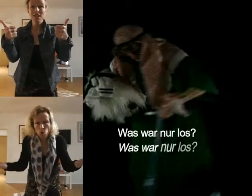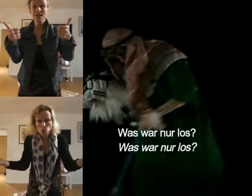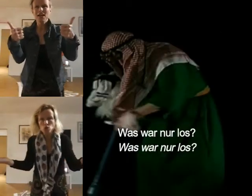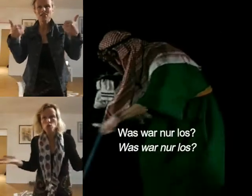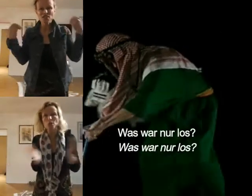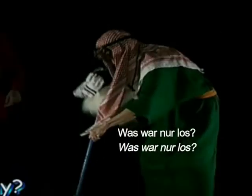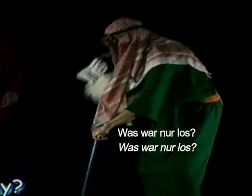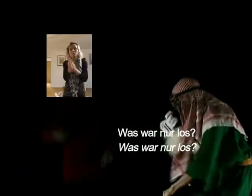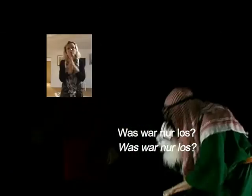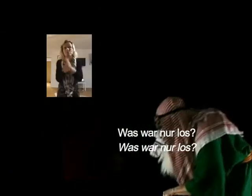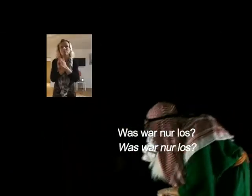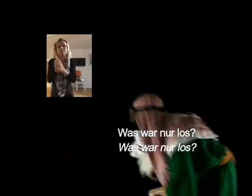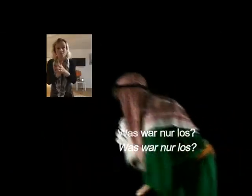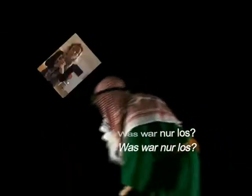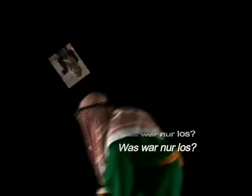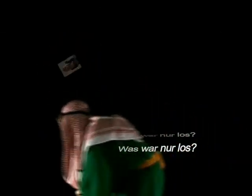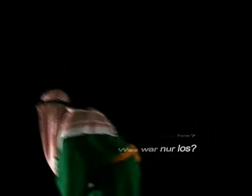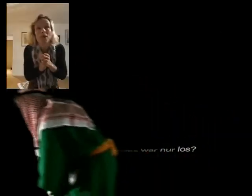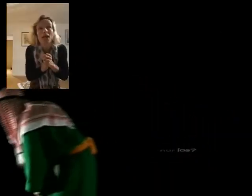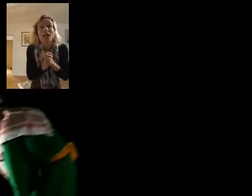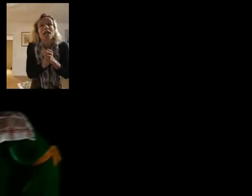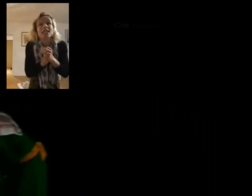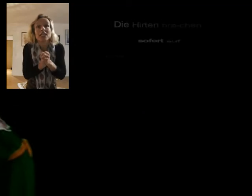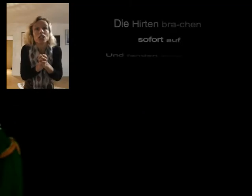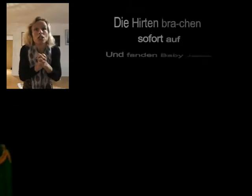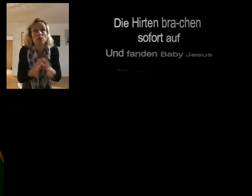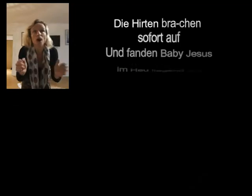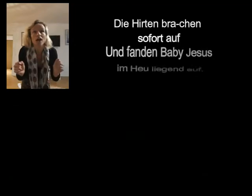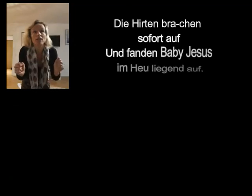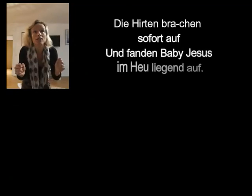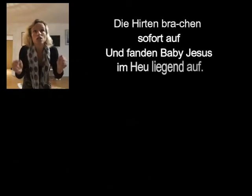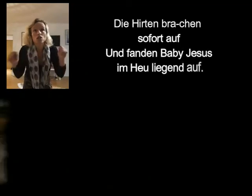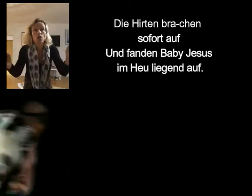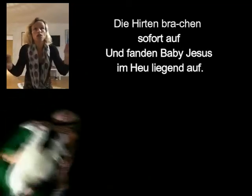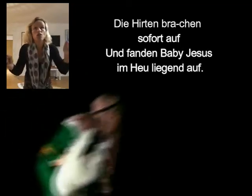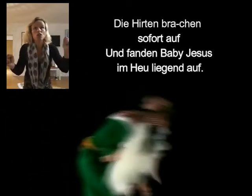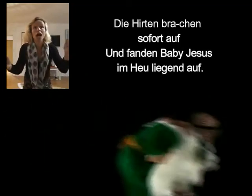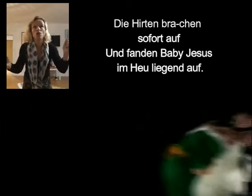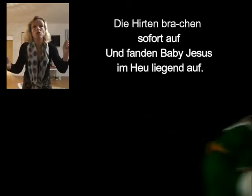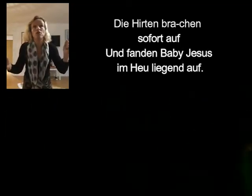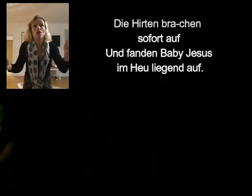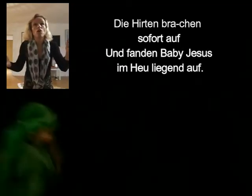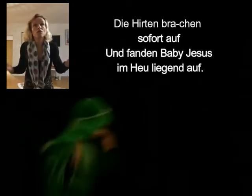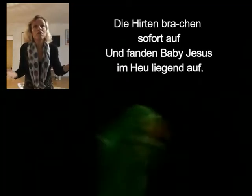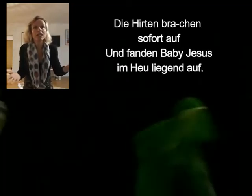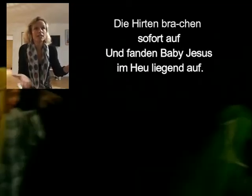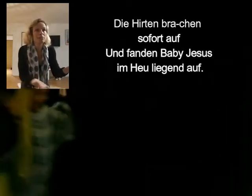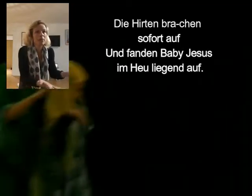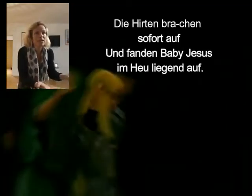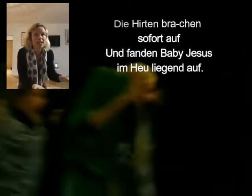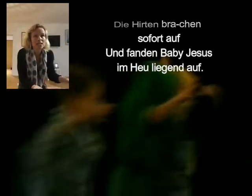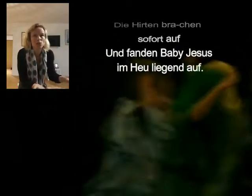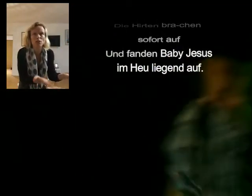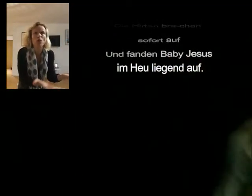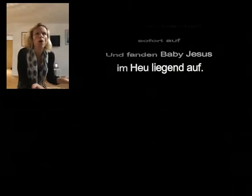los? Was war nun los? Sie hörten Wachen Sofort auf Und fanden Baby